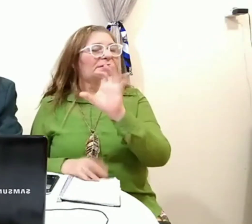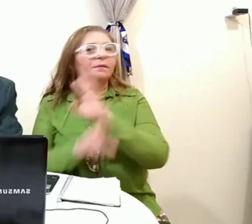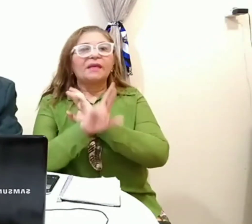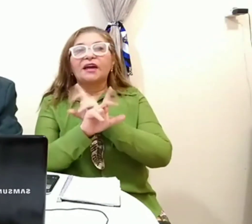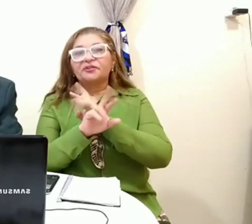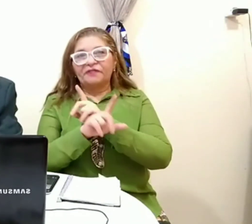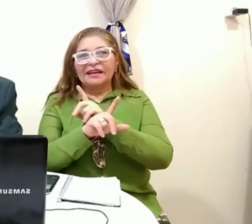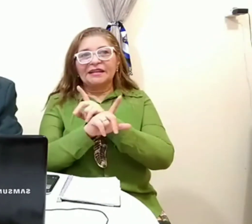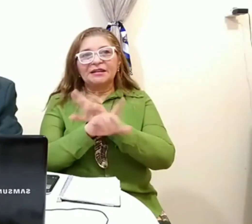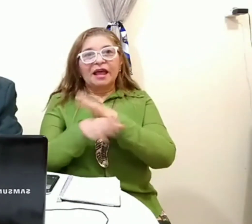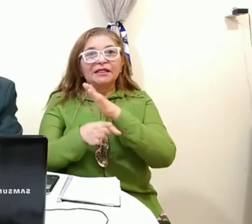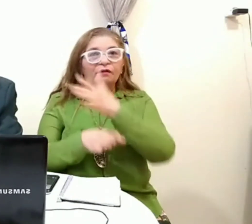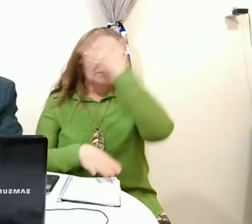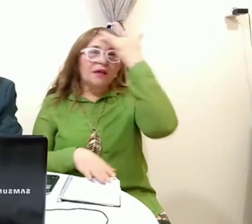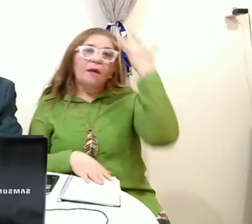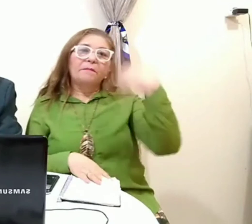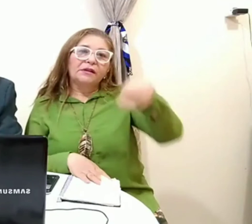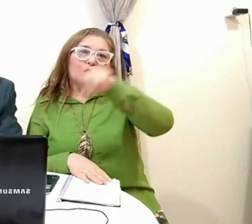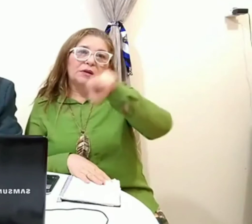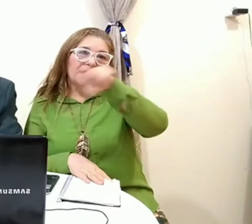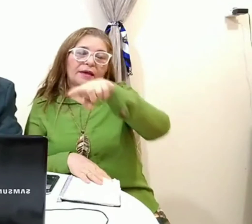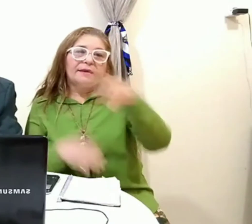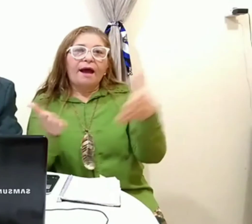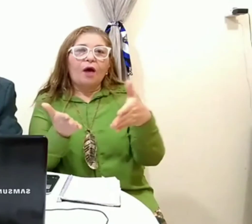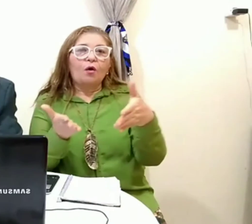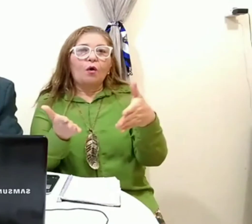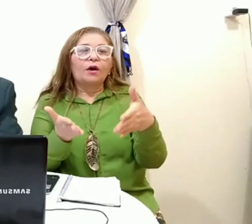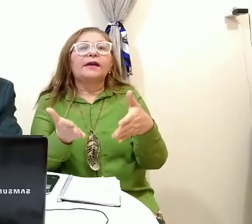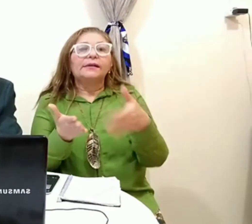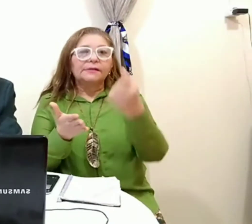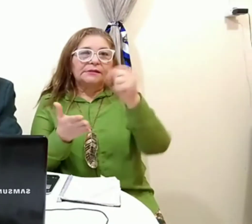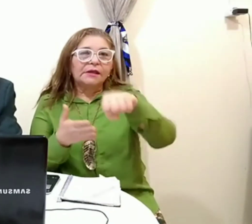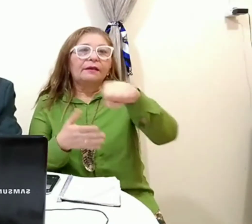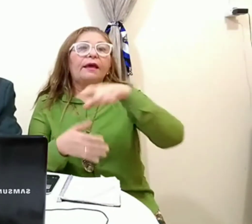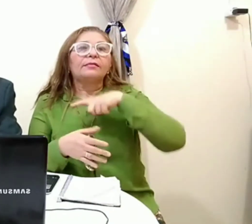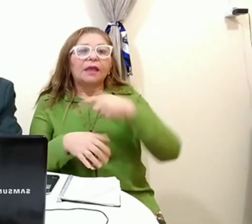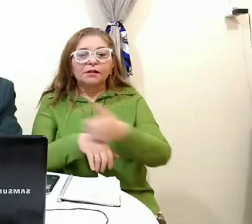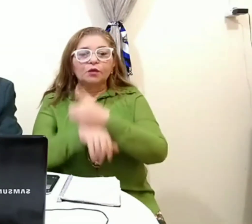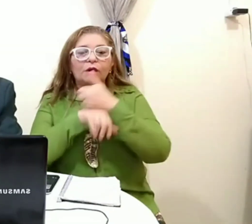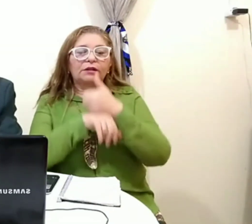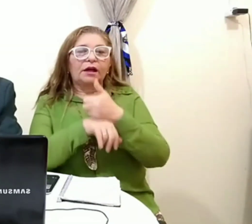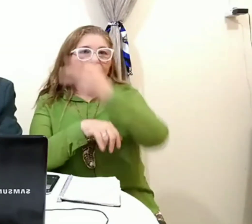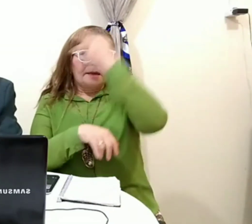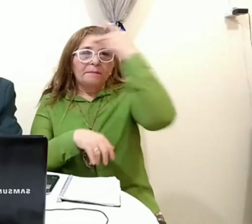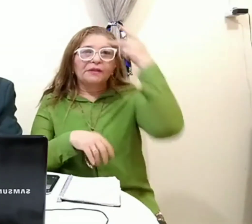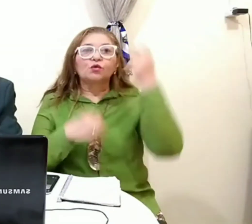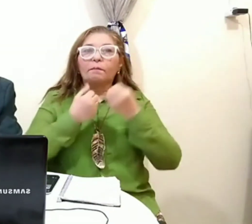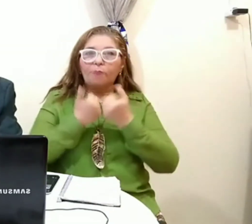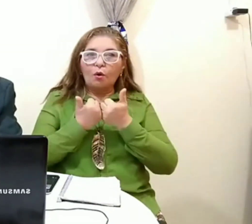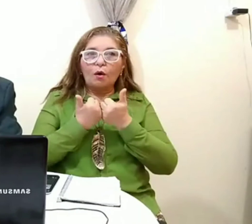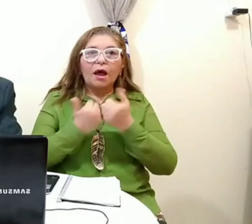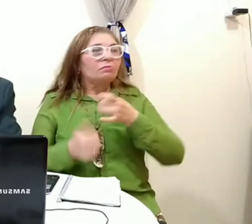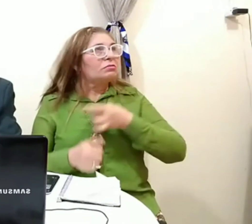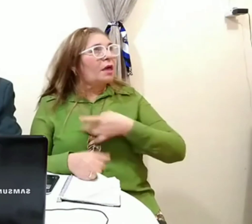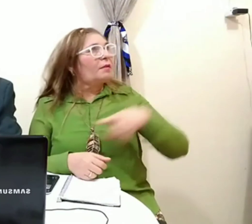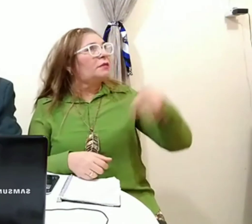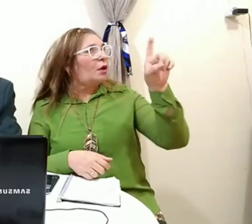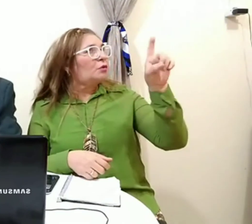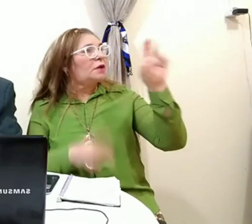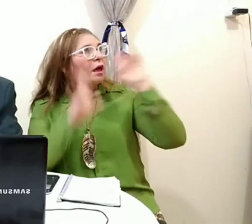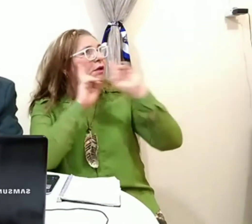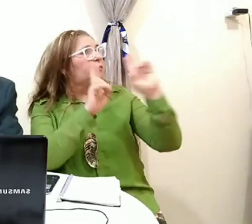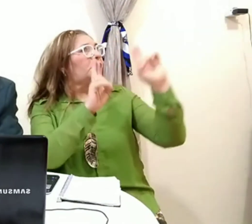tenha também essas qualidades. Você seja uma pessoa piedosa, que teme a Deus, que dá esmola, ajuda as